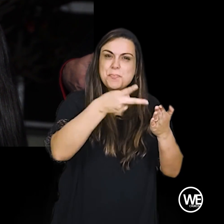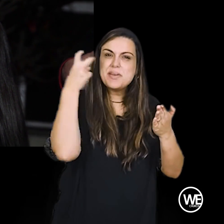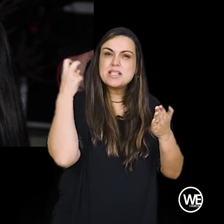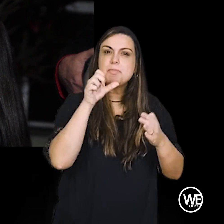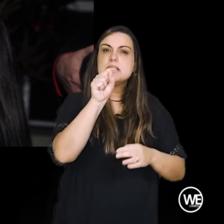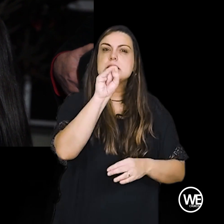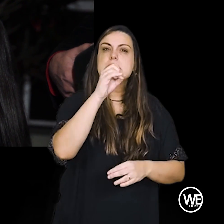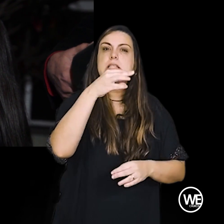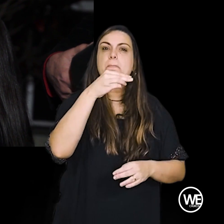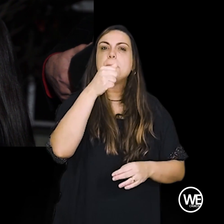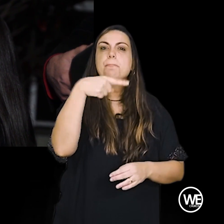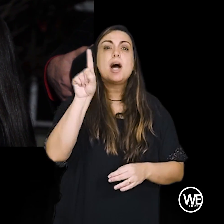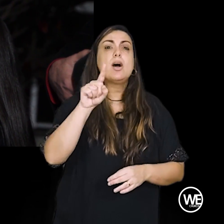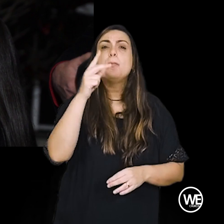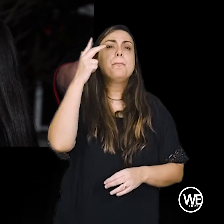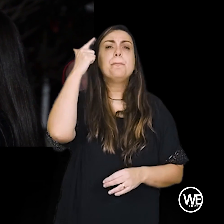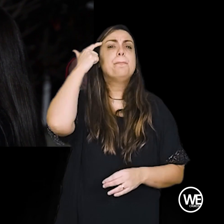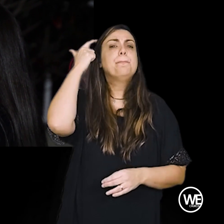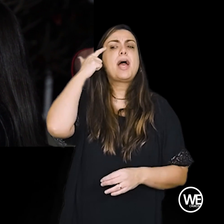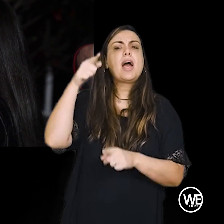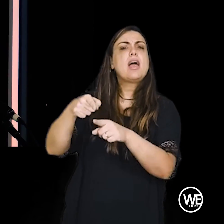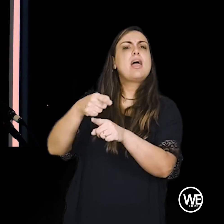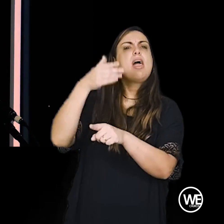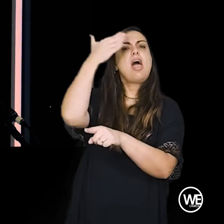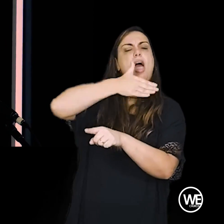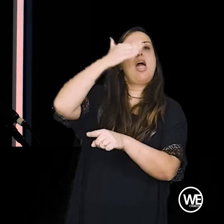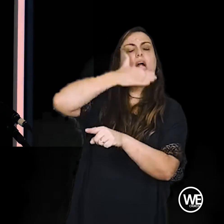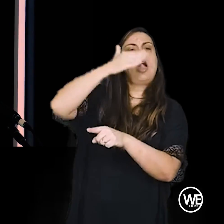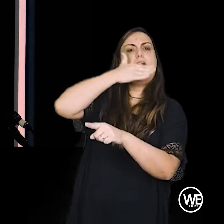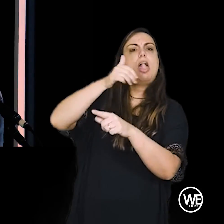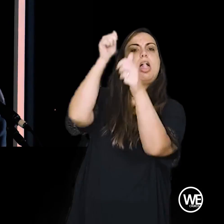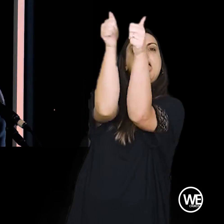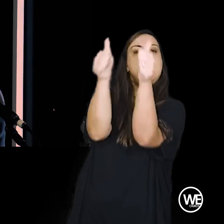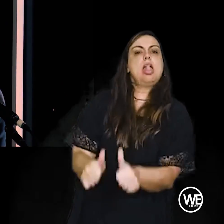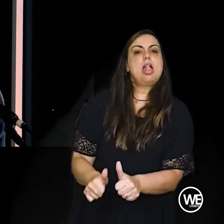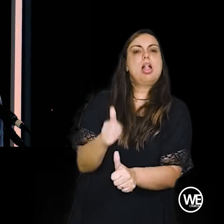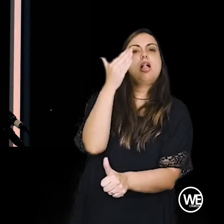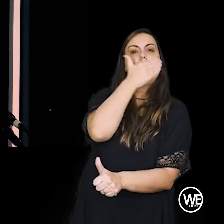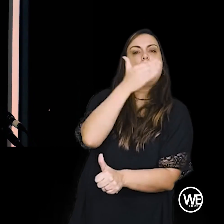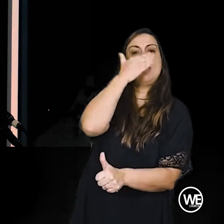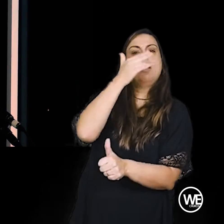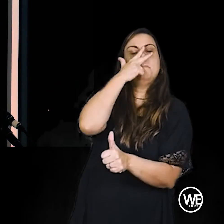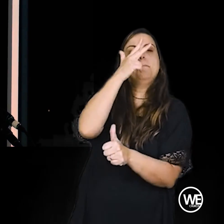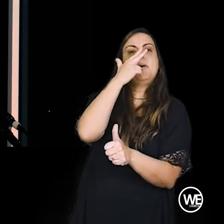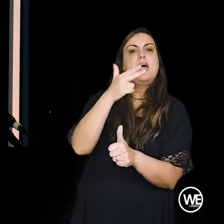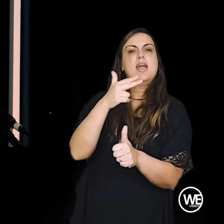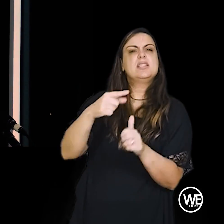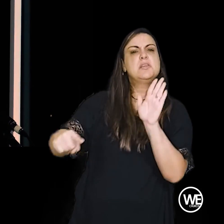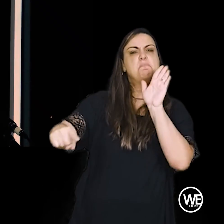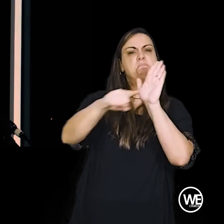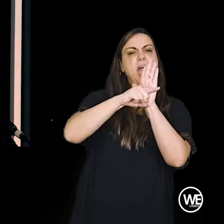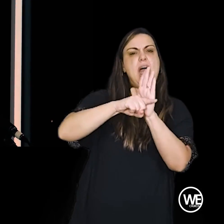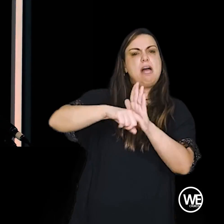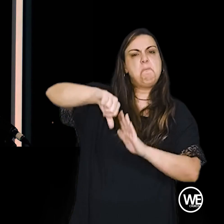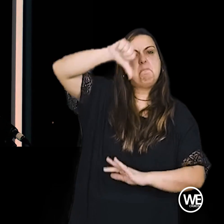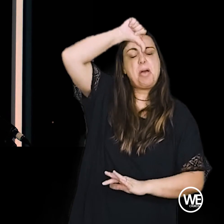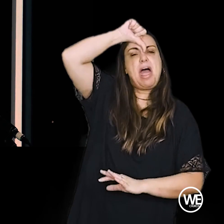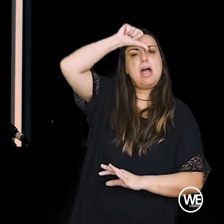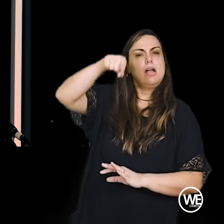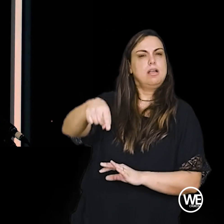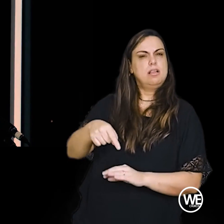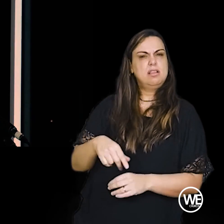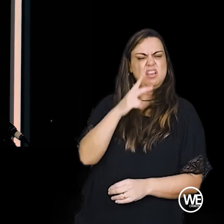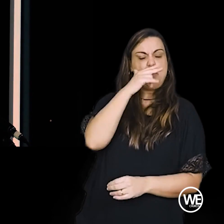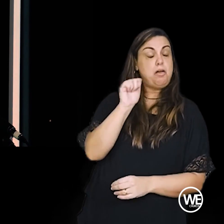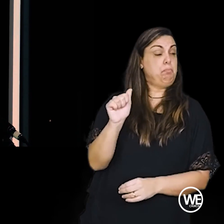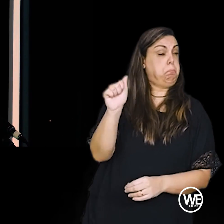perceber que Simão só enxergava uma mulher com um caráter duvidoso. Ele só enxergava uma prostituta, ele só enxergava uma mulher que não valia a pena dar